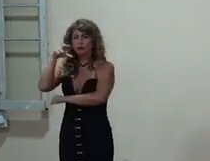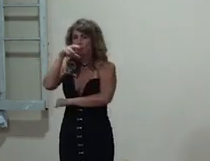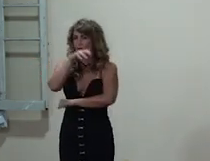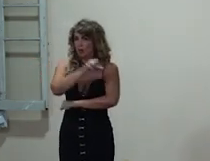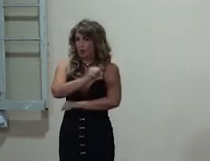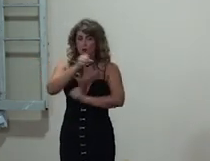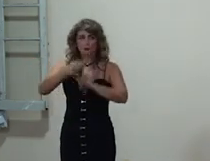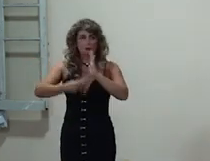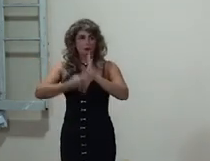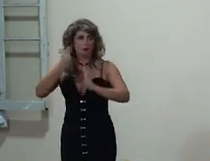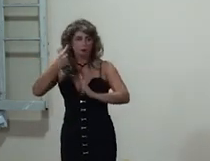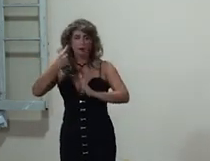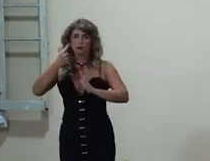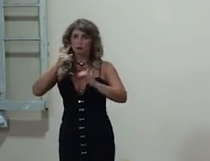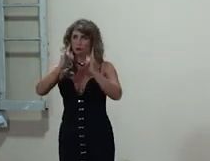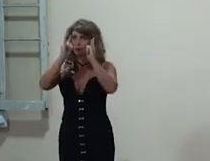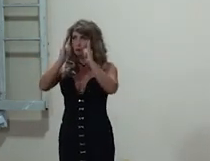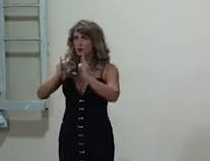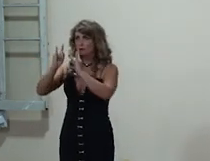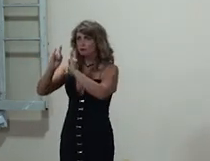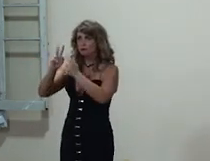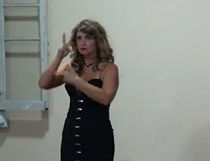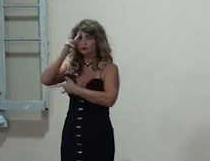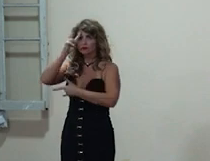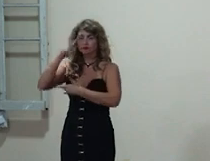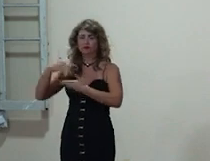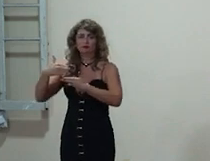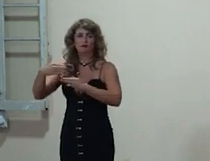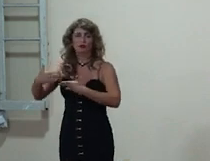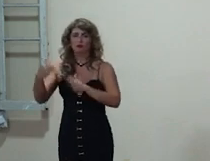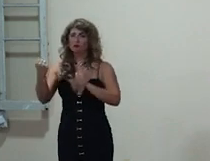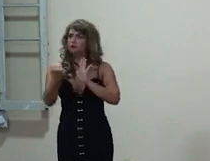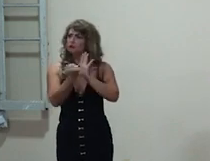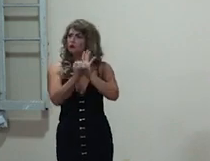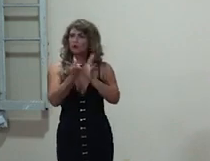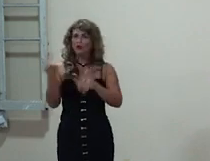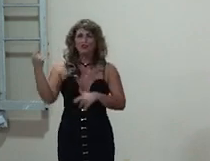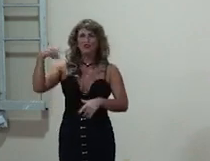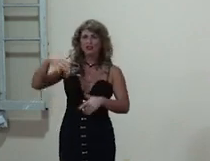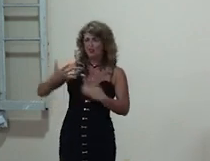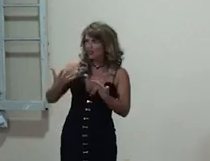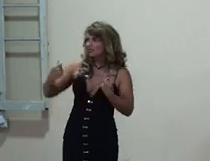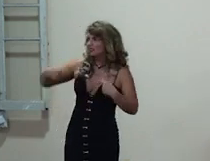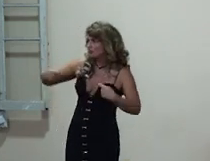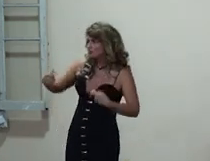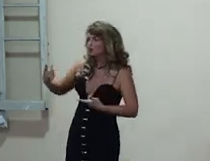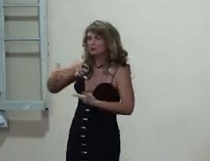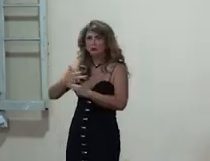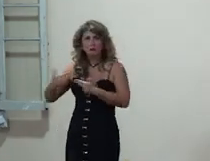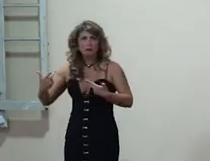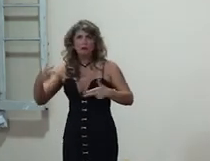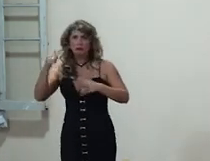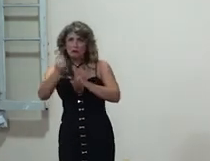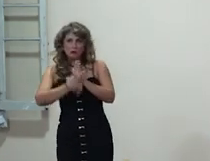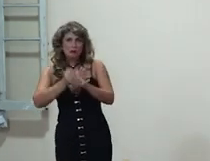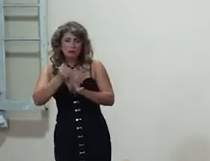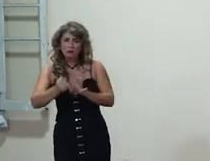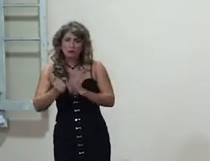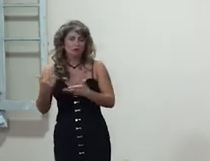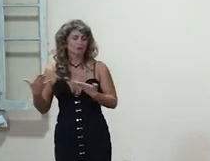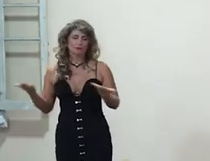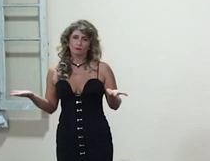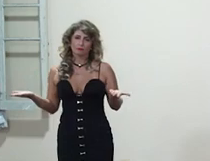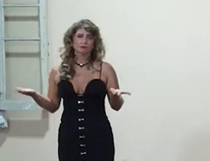urgente e premente em relação ao nosso patrimônio histórico, você acha que ele vai vir aqui bater escudo? Vocês estão precisando de alguma coisa aí? Não